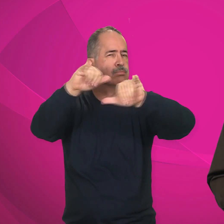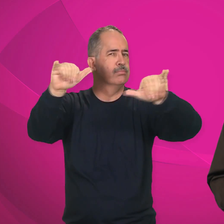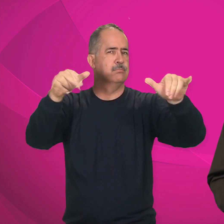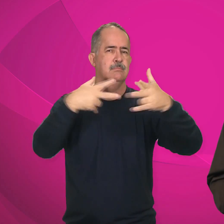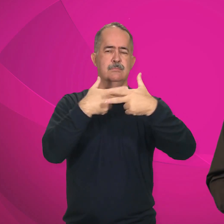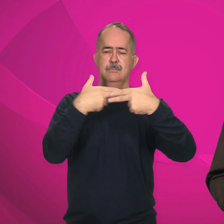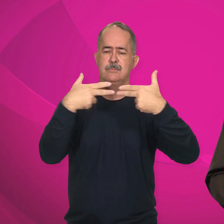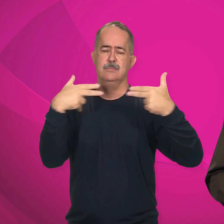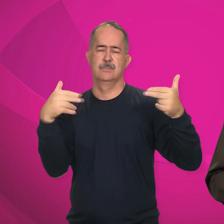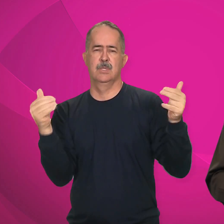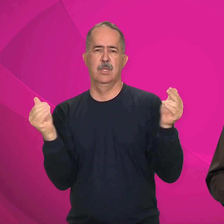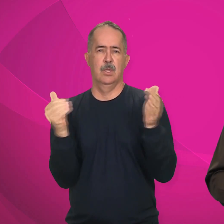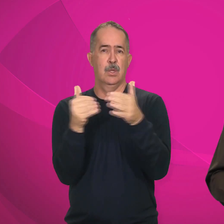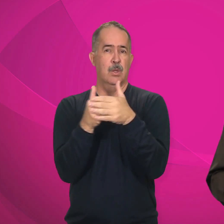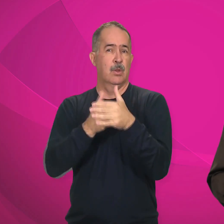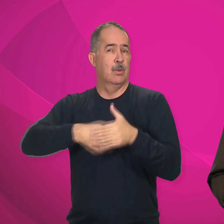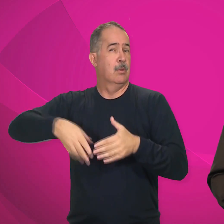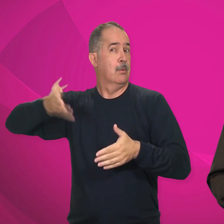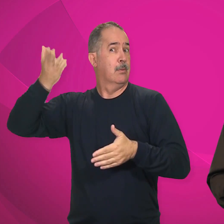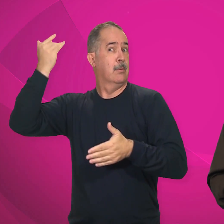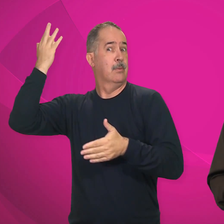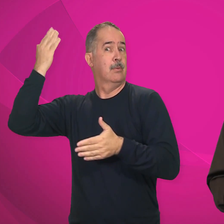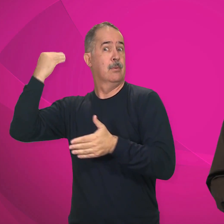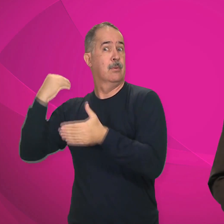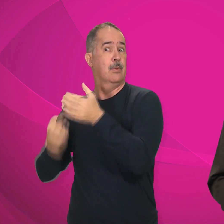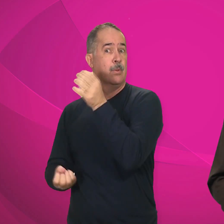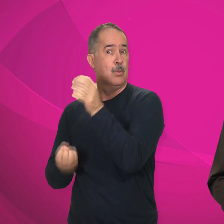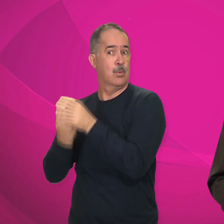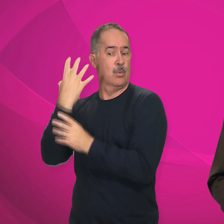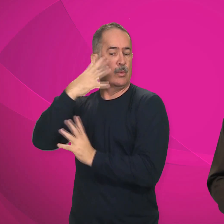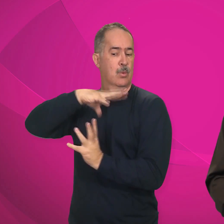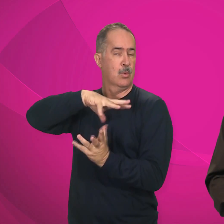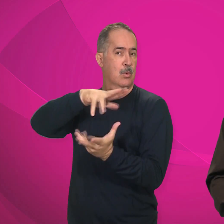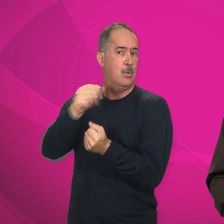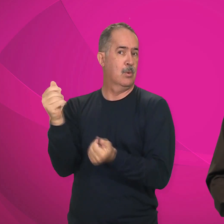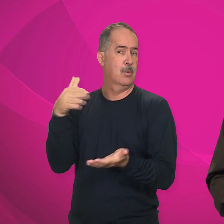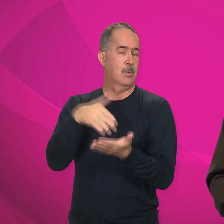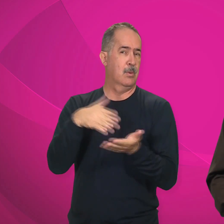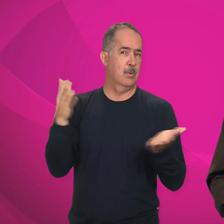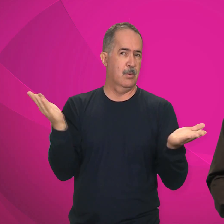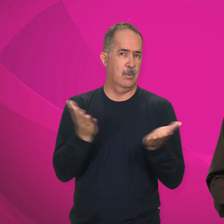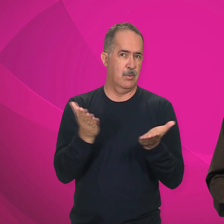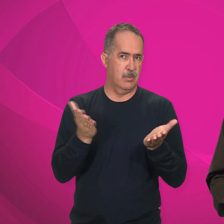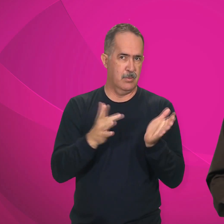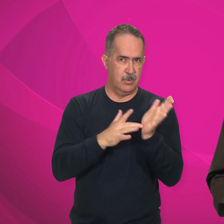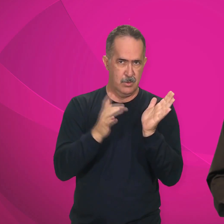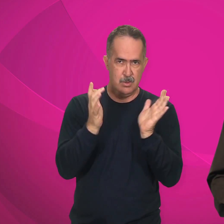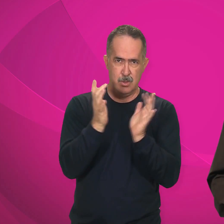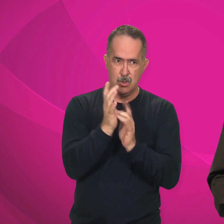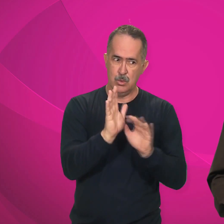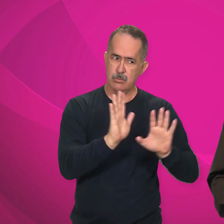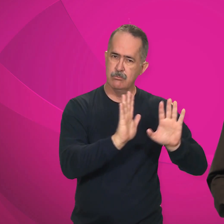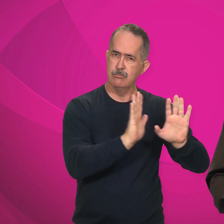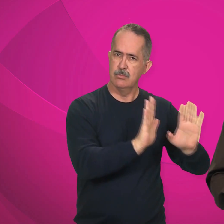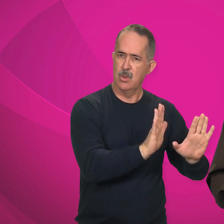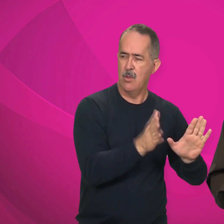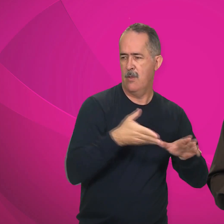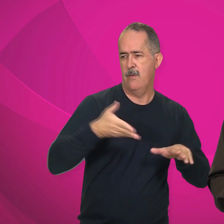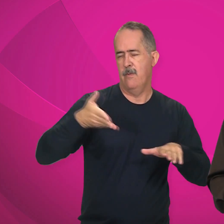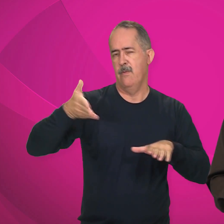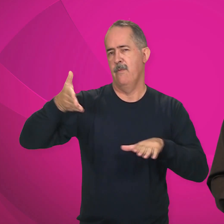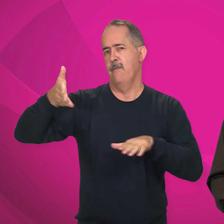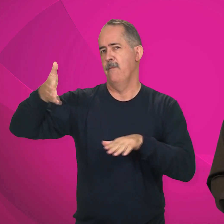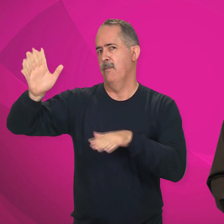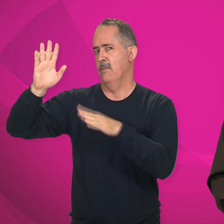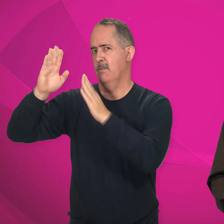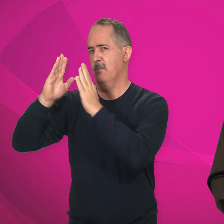coisas escondidas desde a criação do mundo. Então Jesus deixou as multidões e